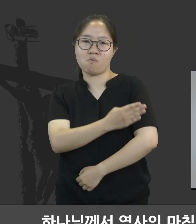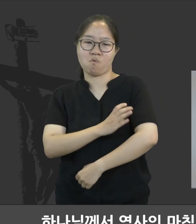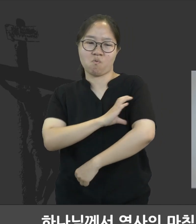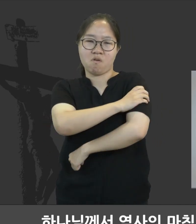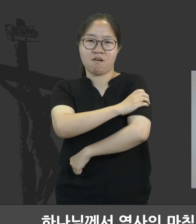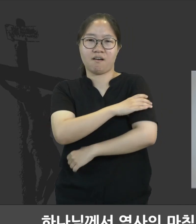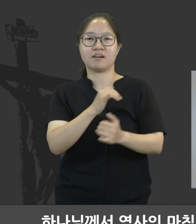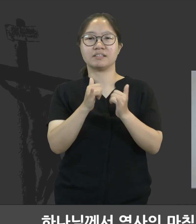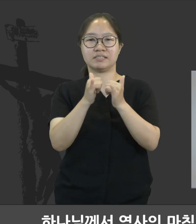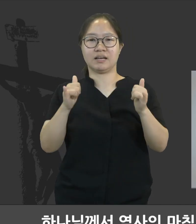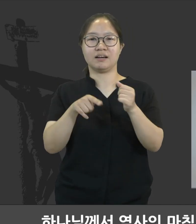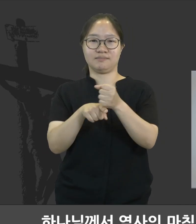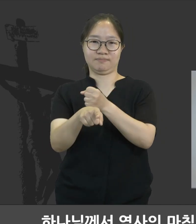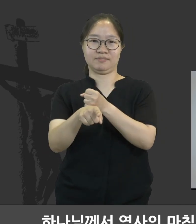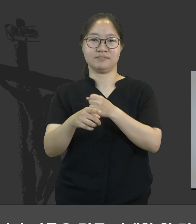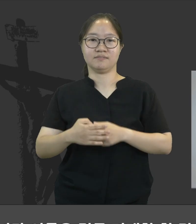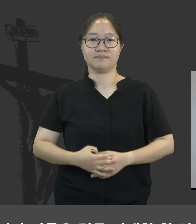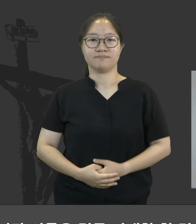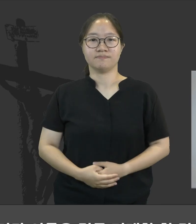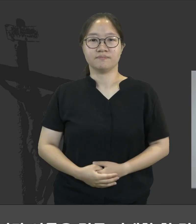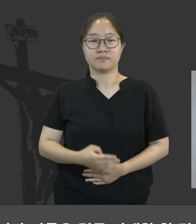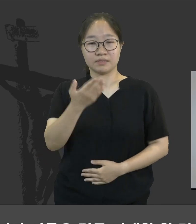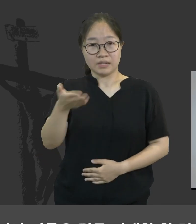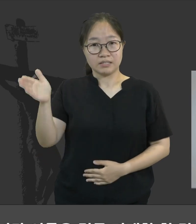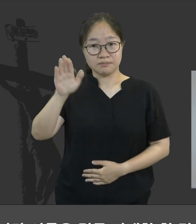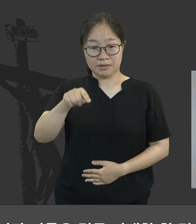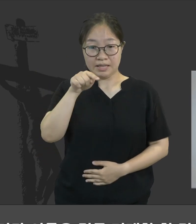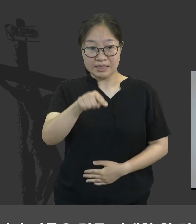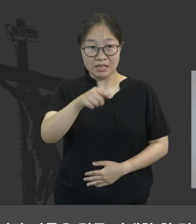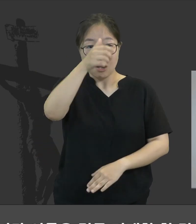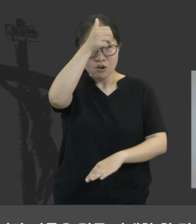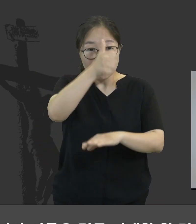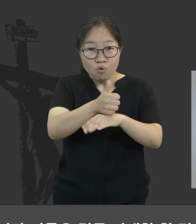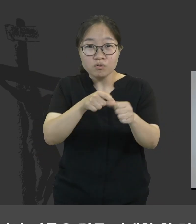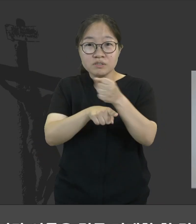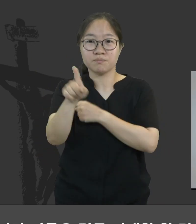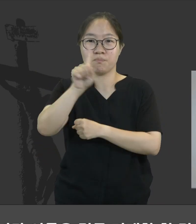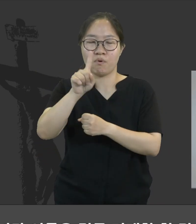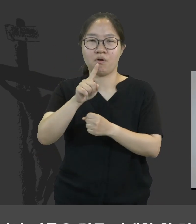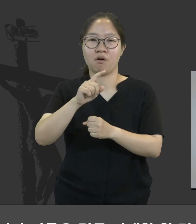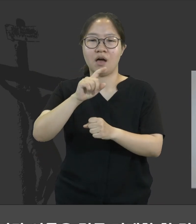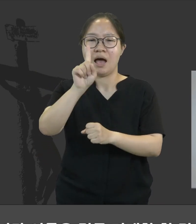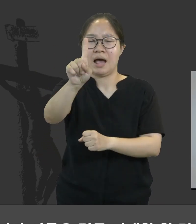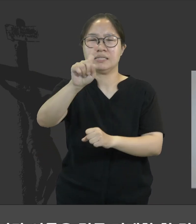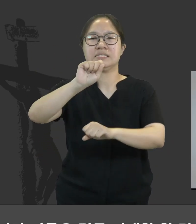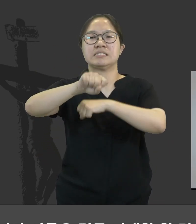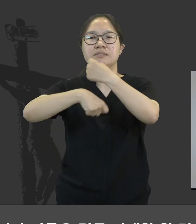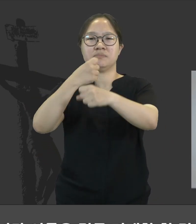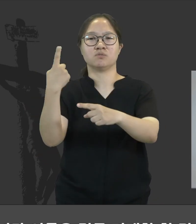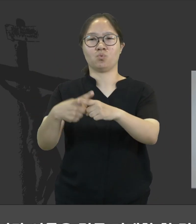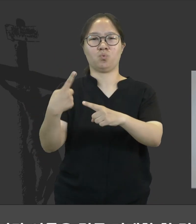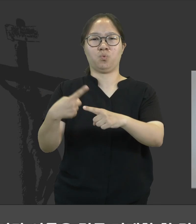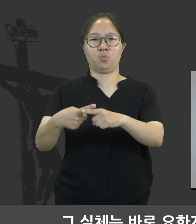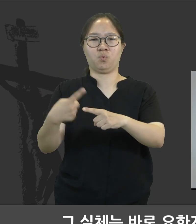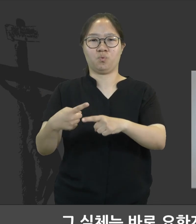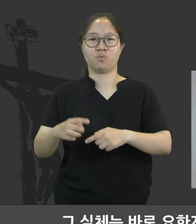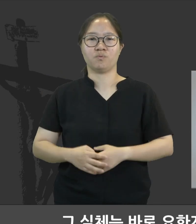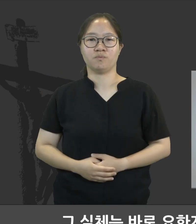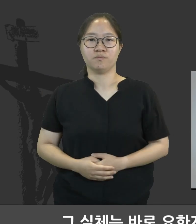상징합니다. 하지만 이들은 결국 거대한 한 짐승의 실체를 반영하는 것이고 그 실체는